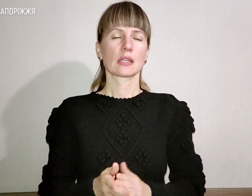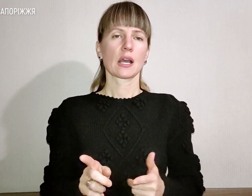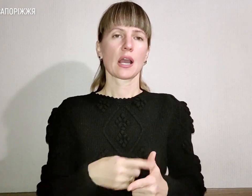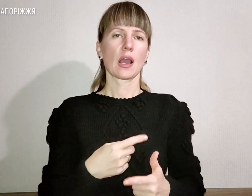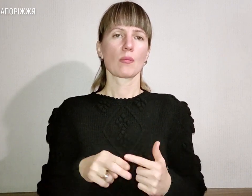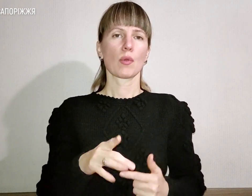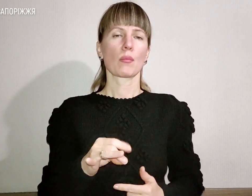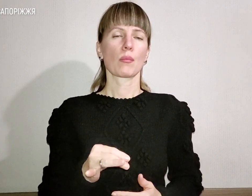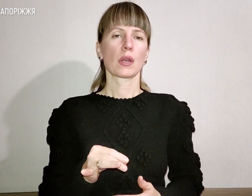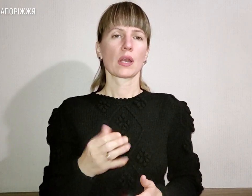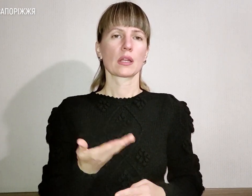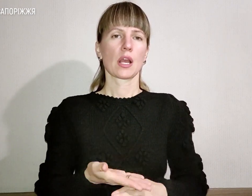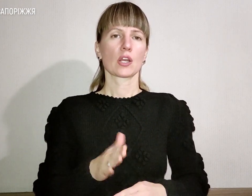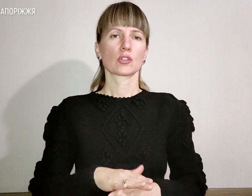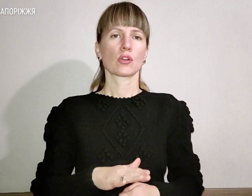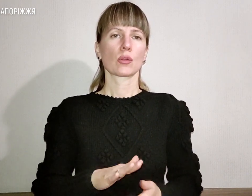гострому стані. Це